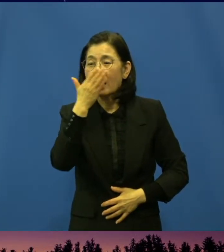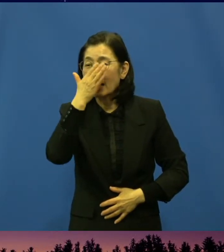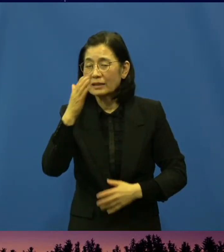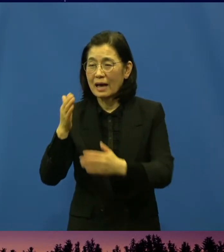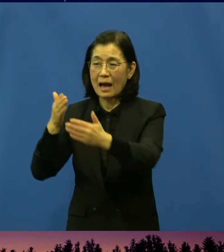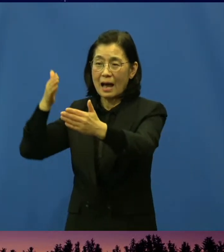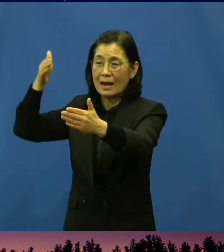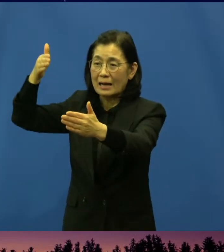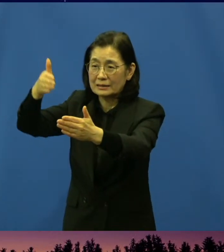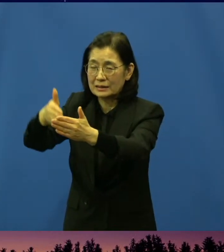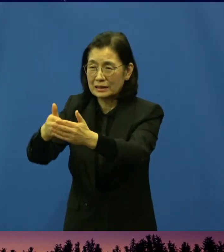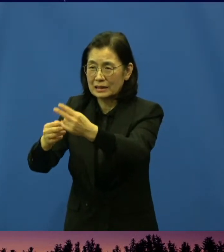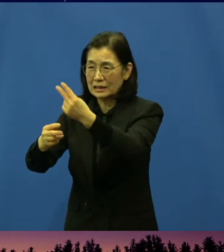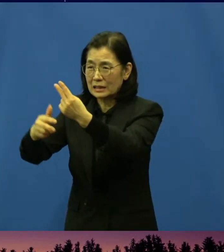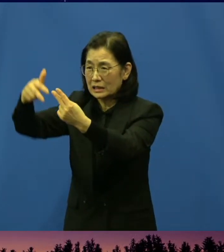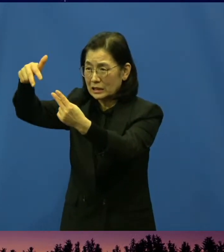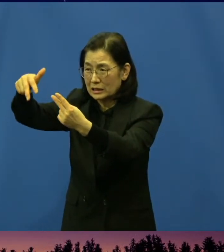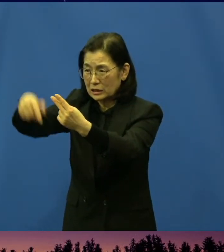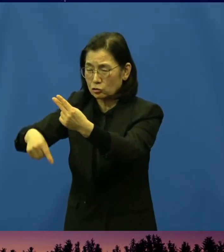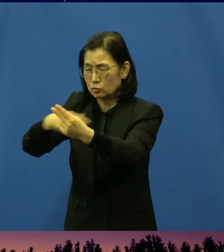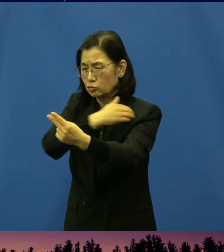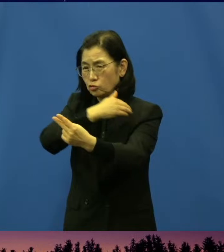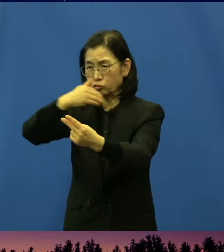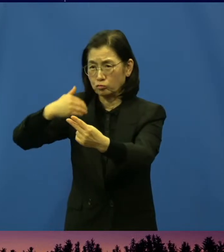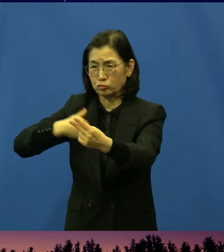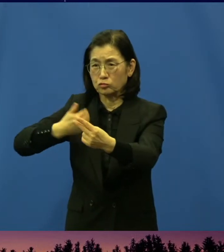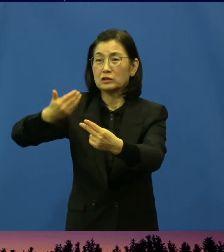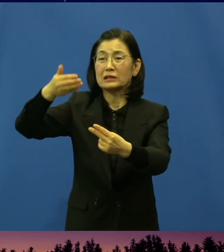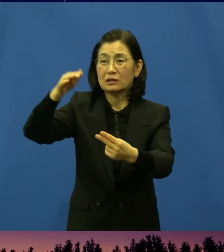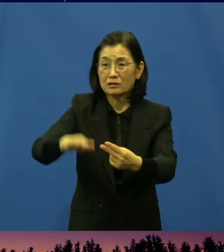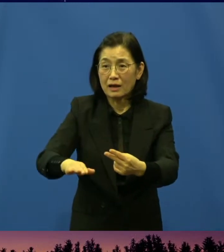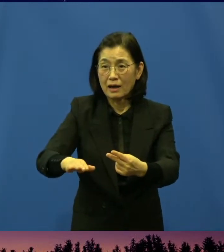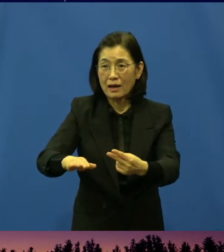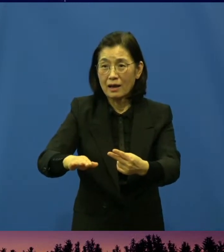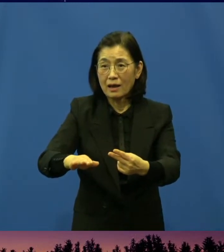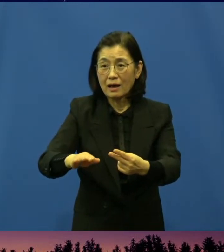몇 년 걸렸어요? 40년의 세월을 보내.